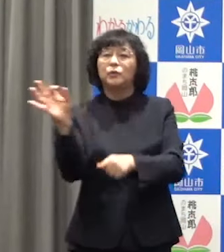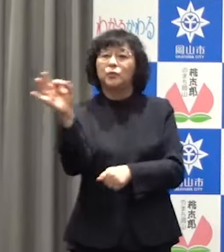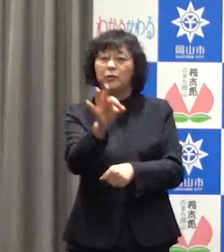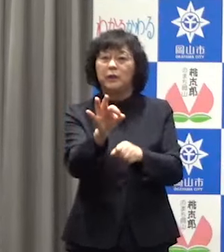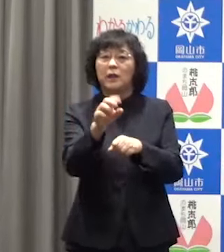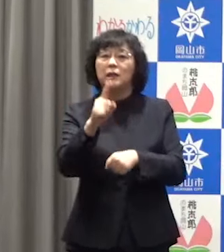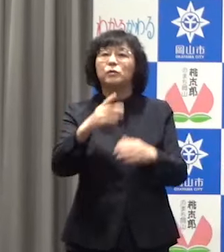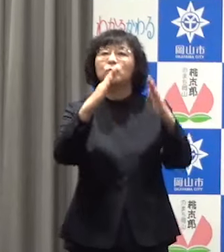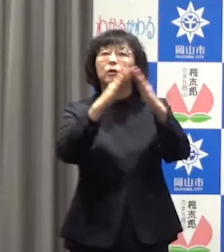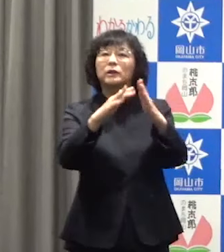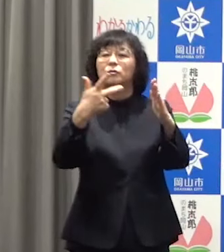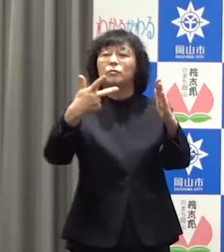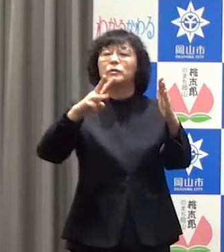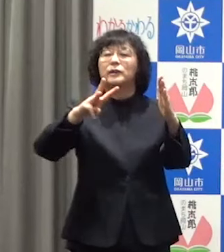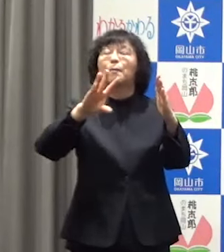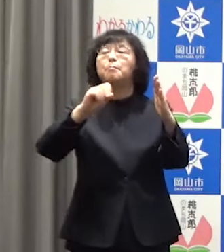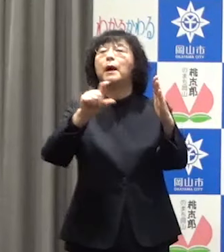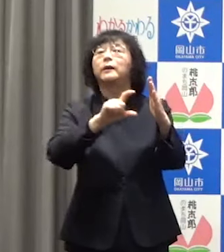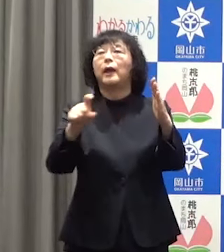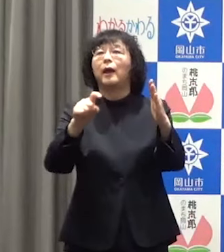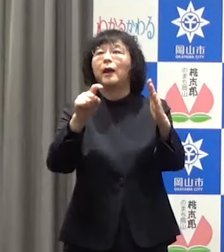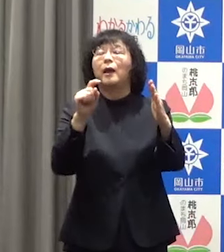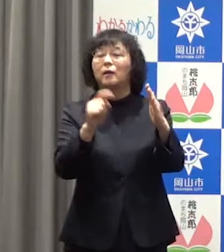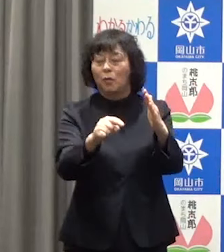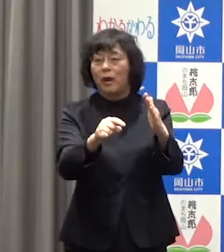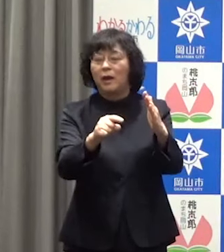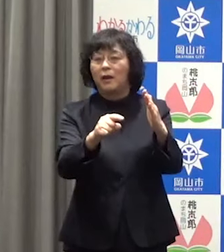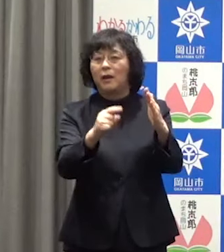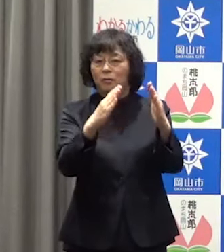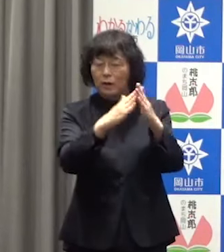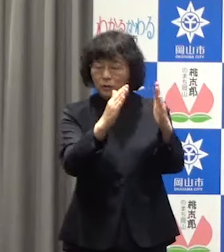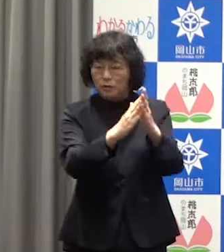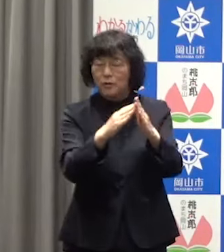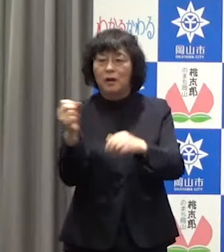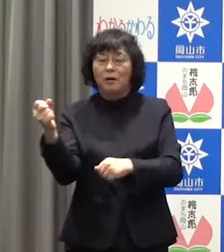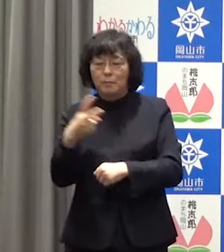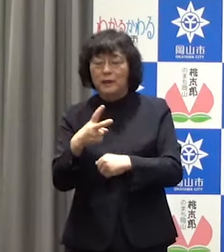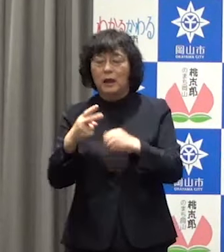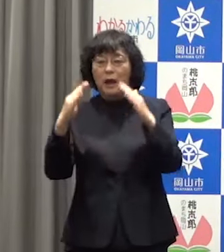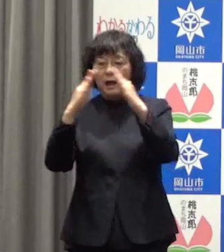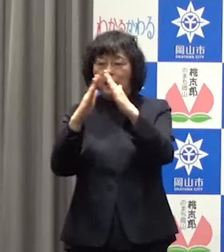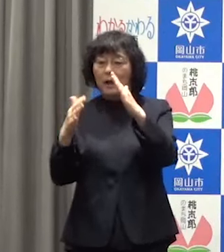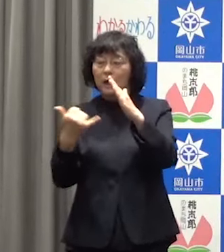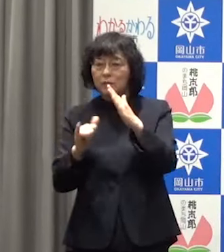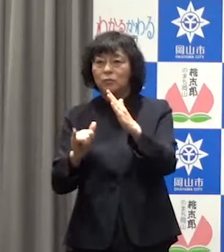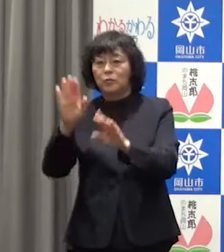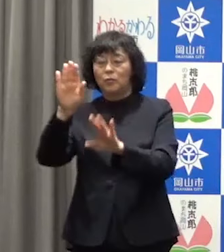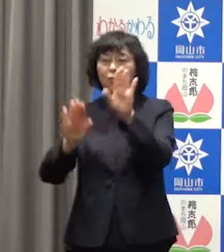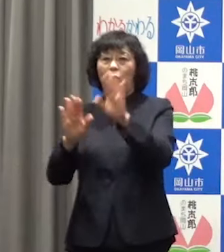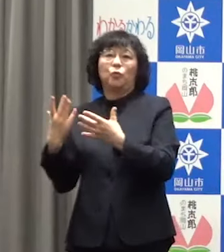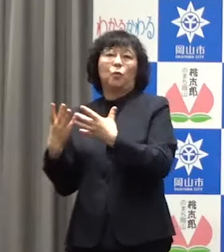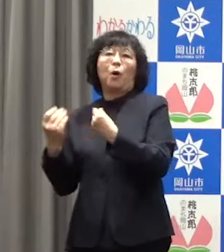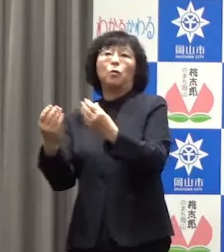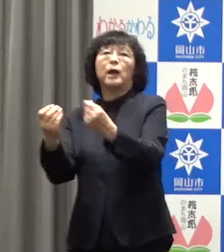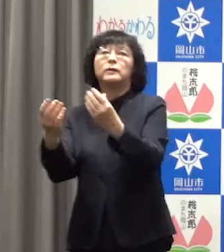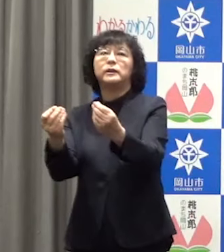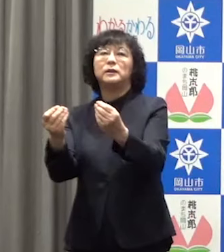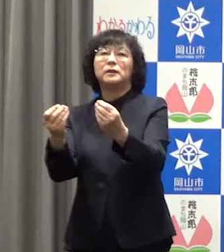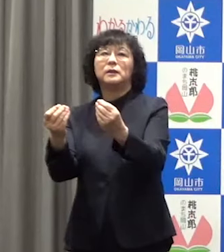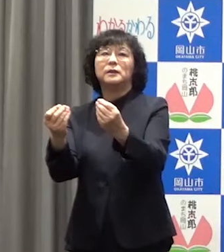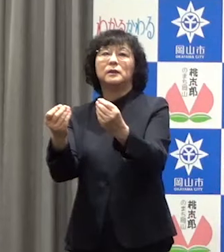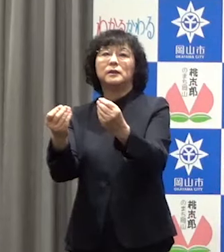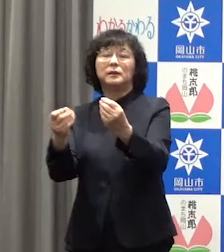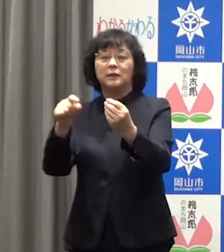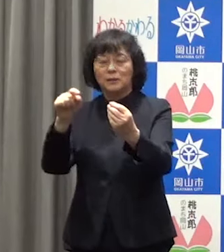円ですね、の支給世帯かつ家族状況が変わっていないなどの世帯移動がない